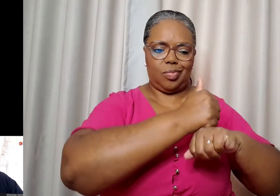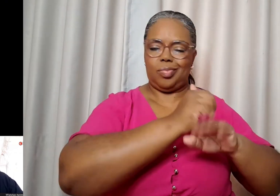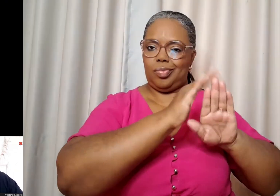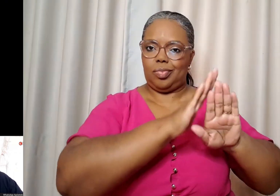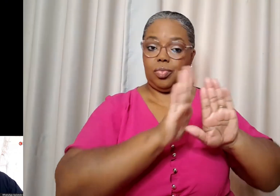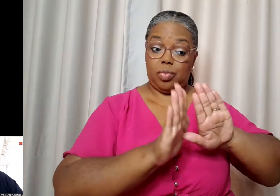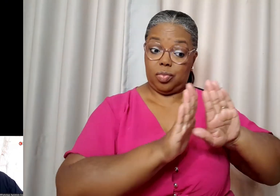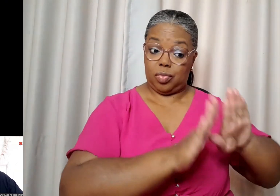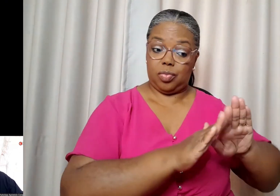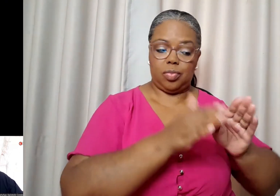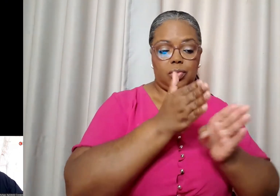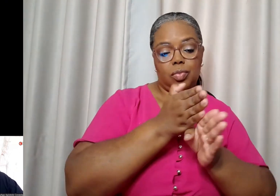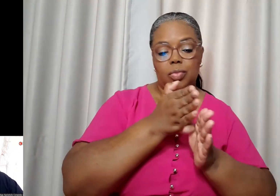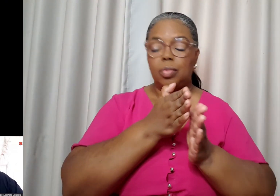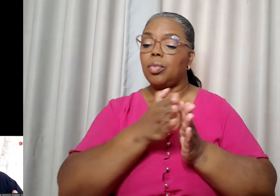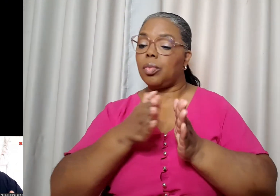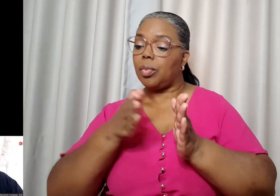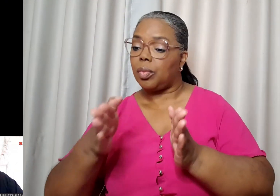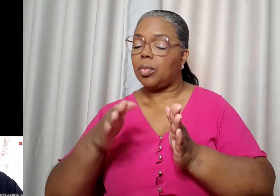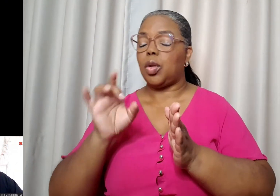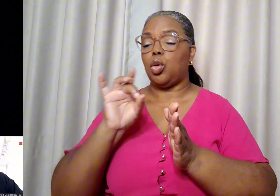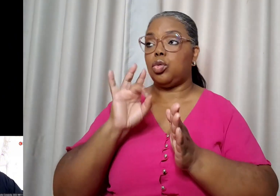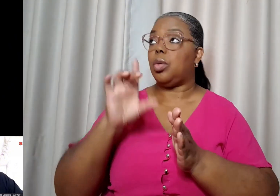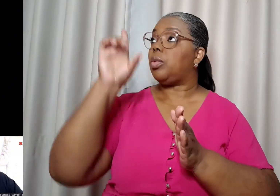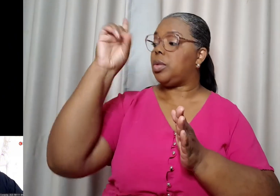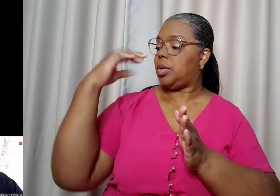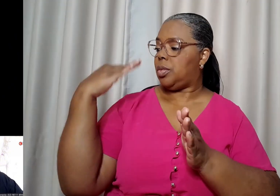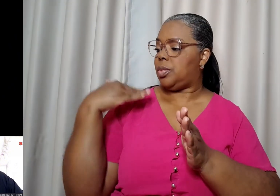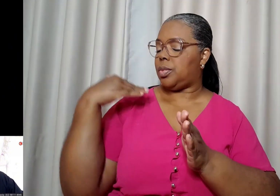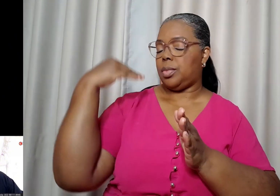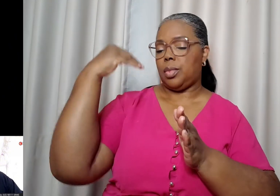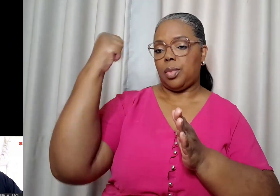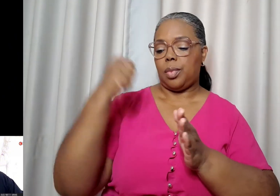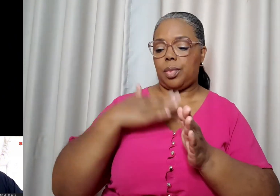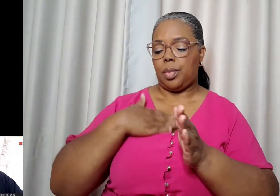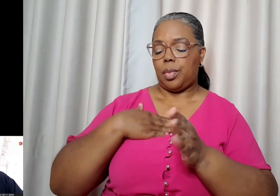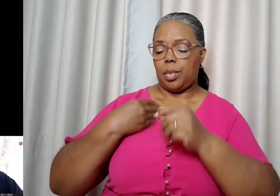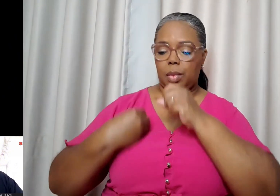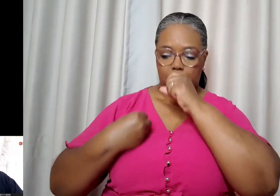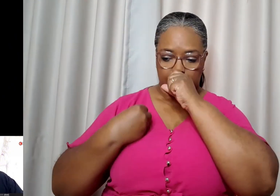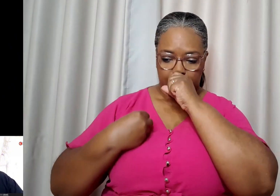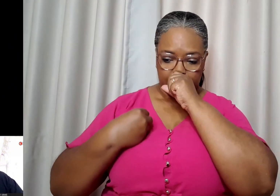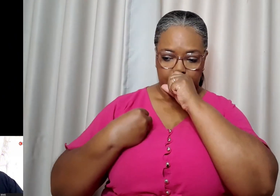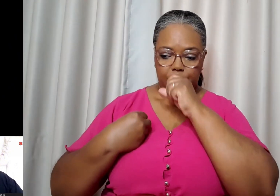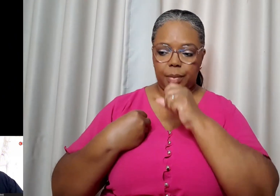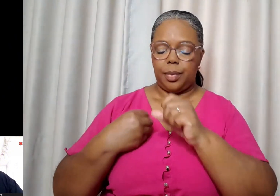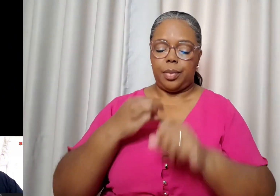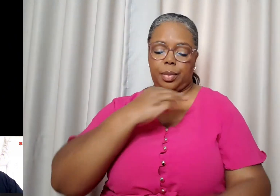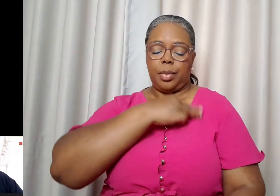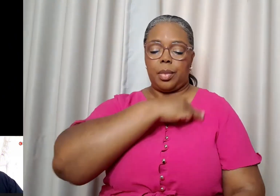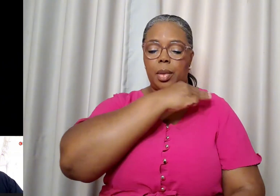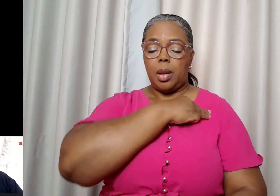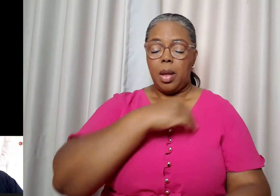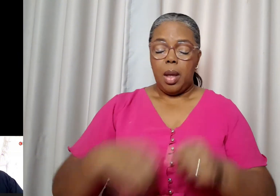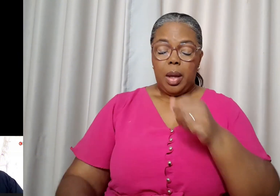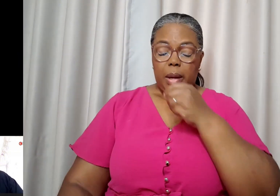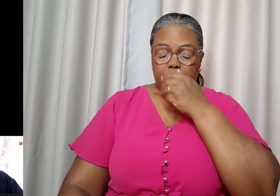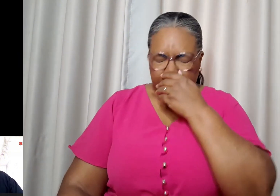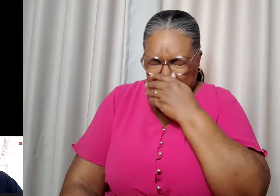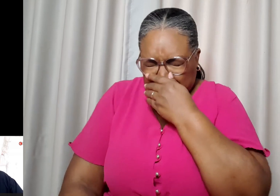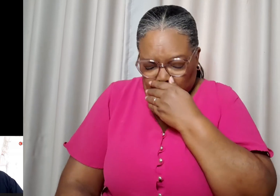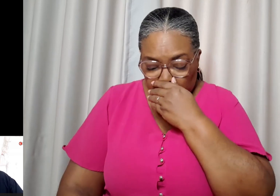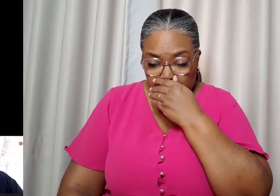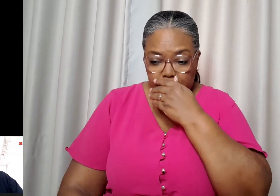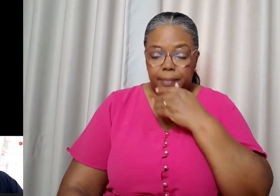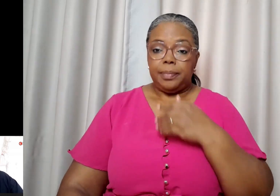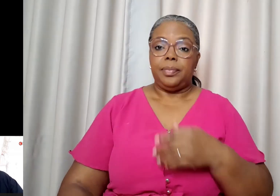que Deus queria para a minha vida. Isto é, o ministério que eu exerço até hoje, que é